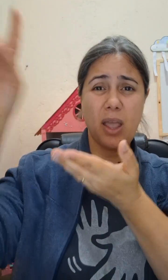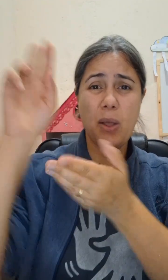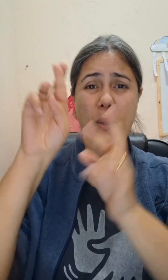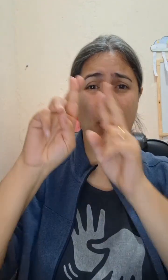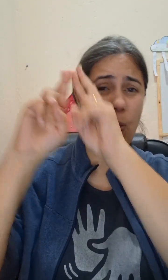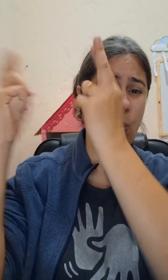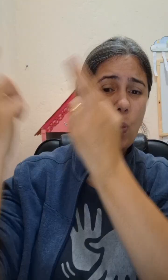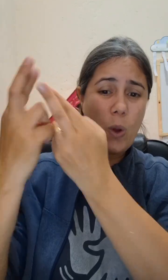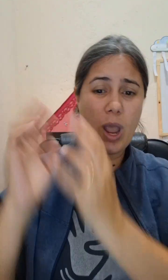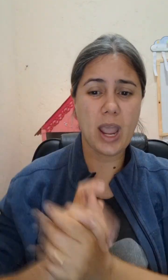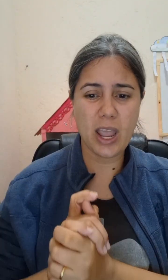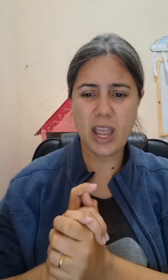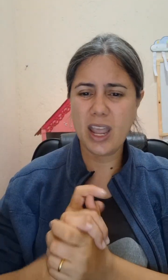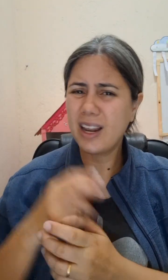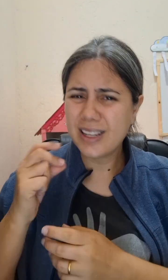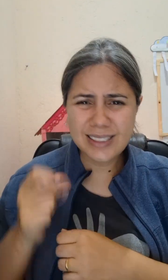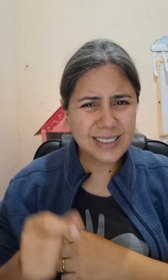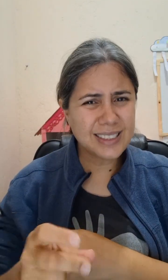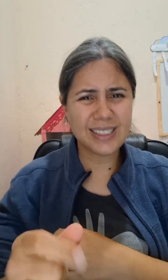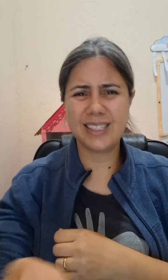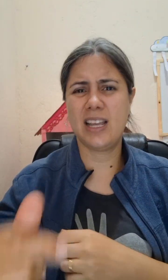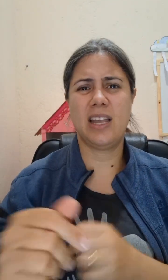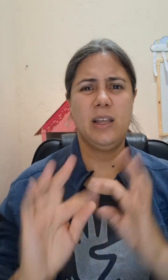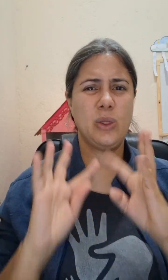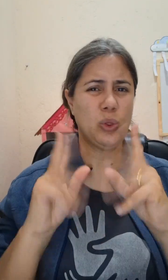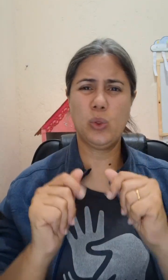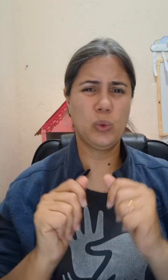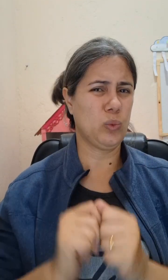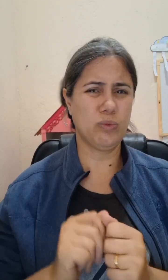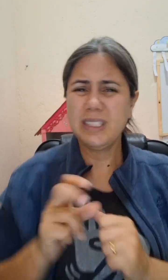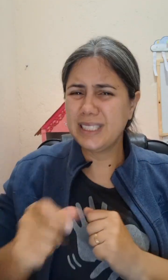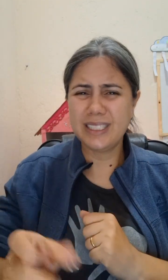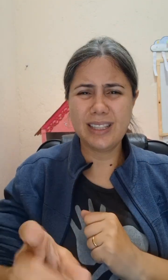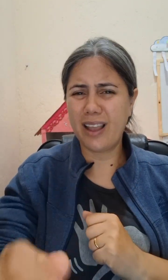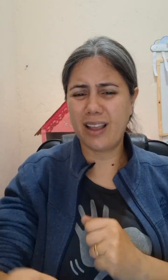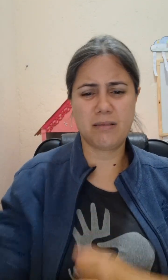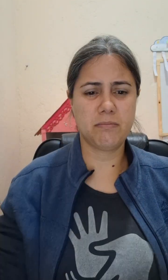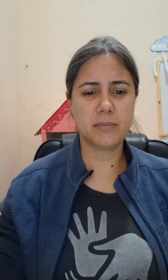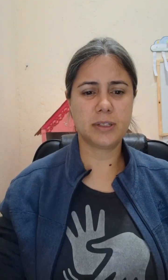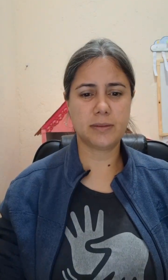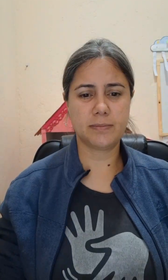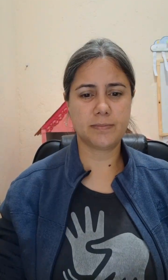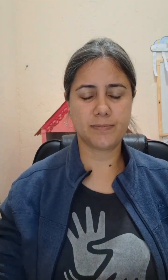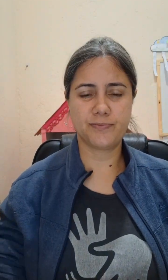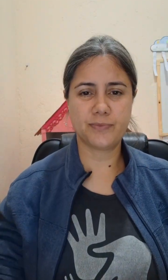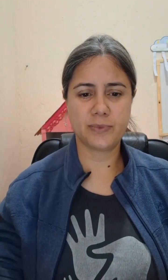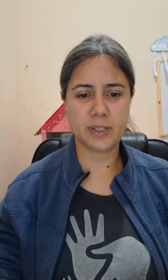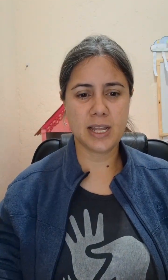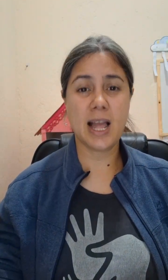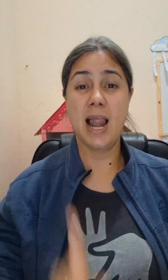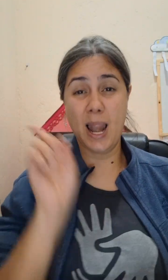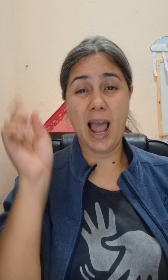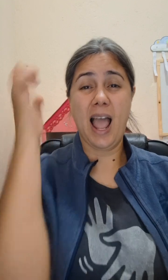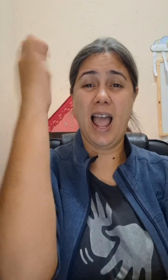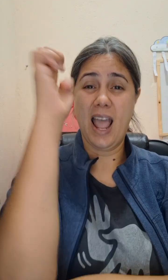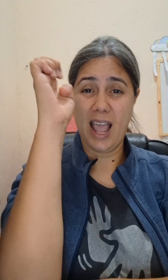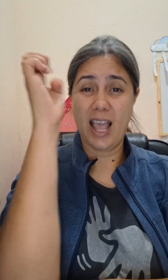agora os apóstolos, que desde lá o Éden será restaurada